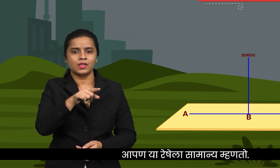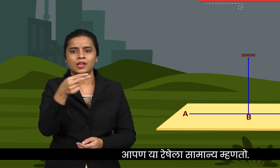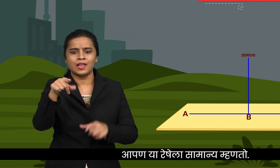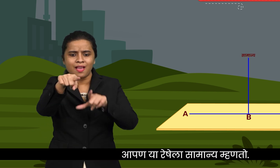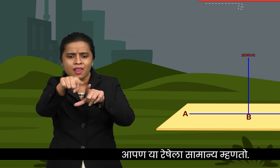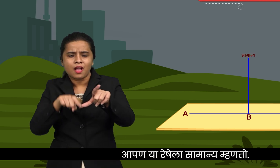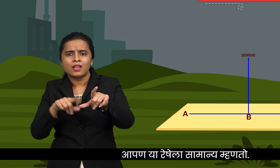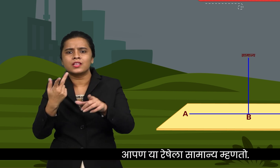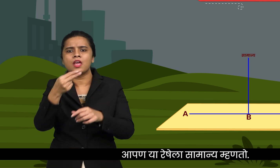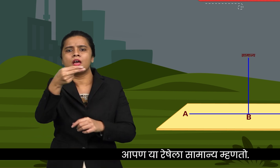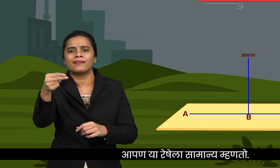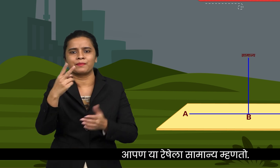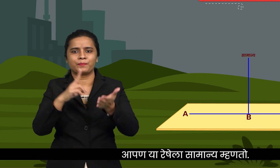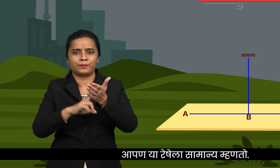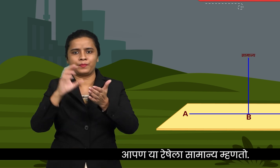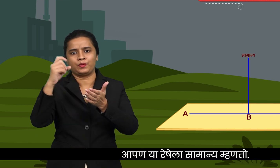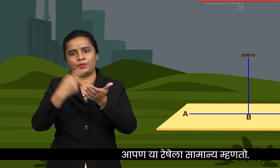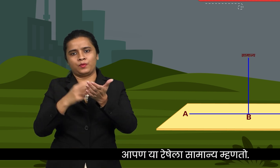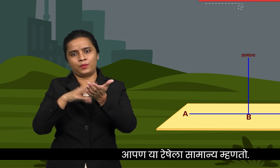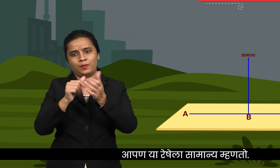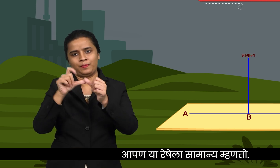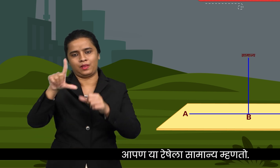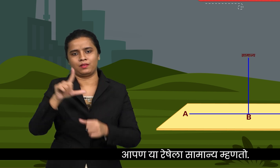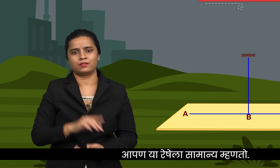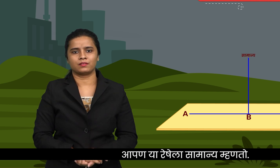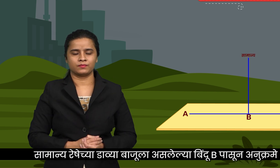आपण या रेषेला सामान्य म्हणतो.